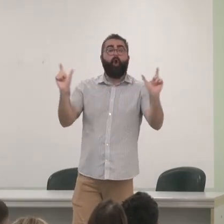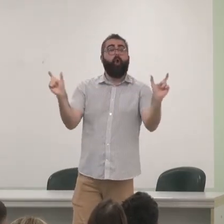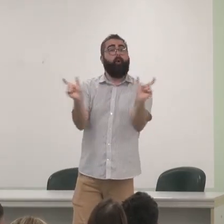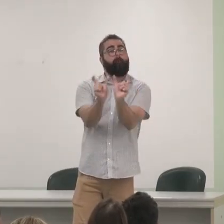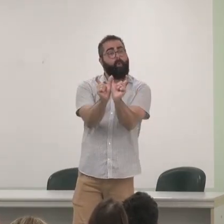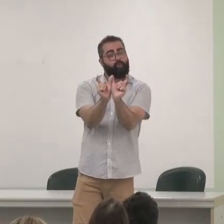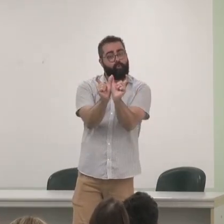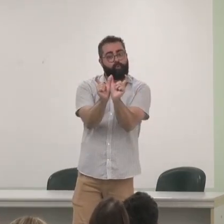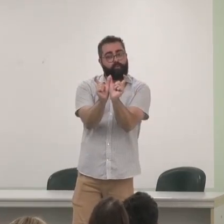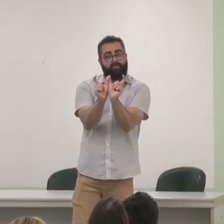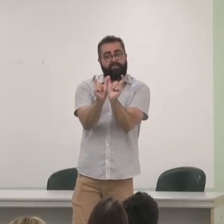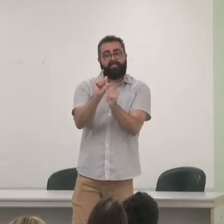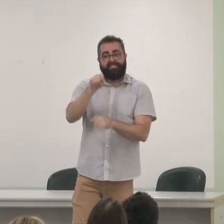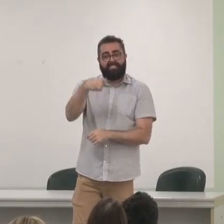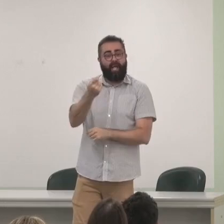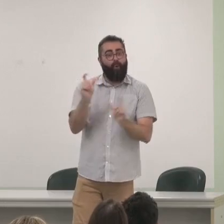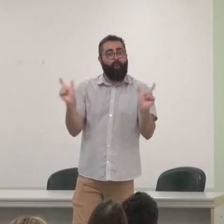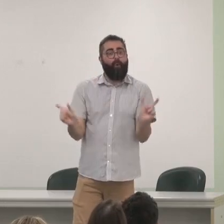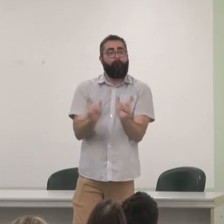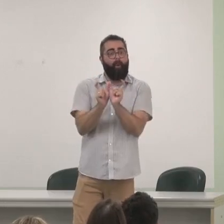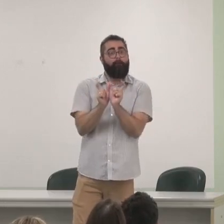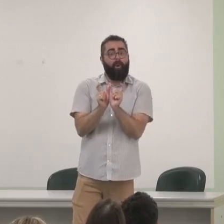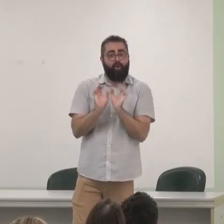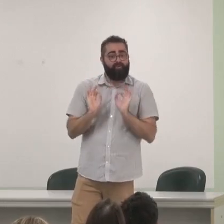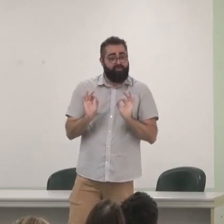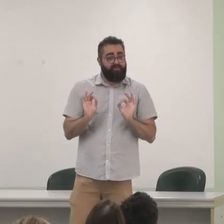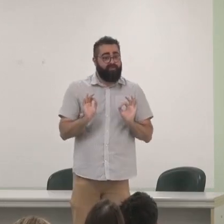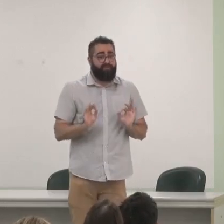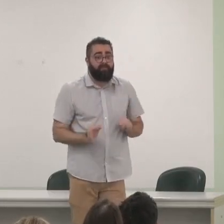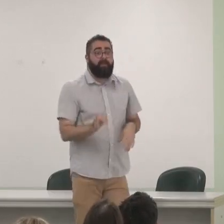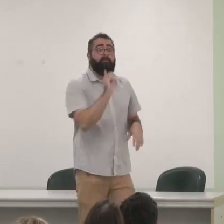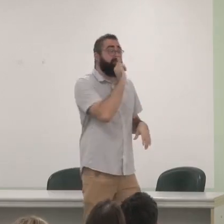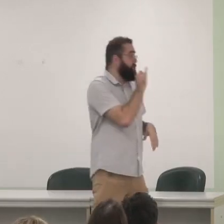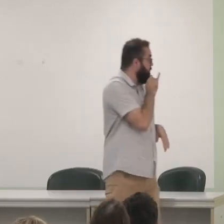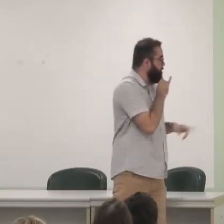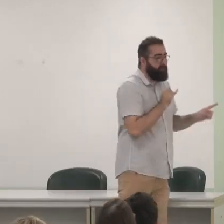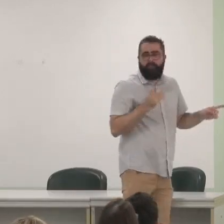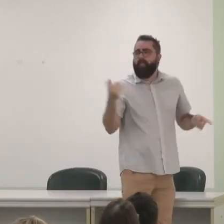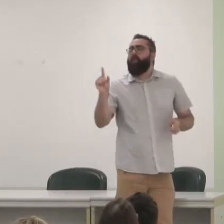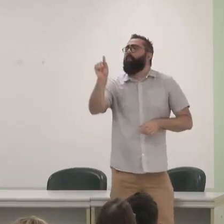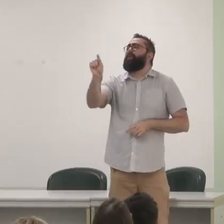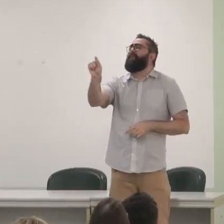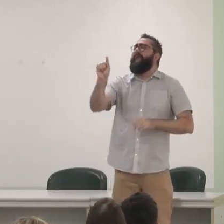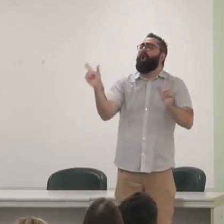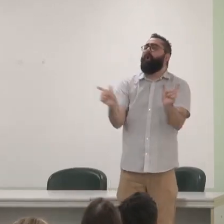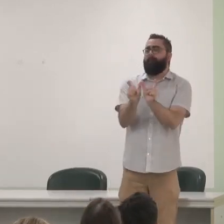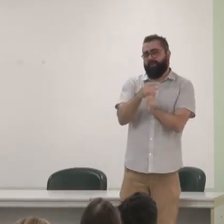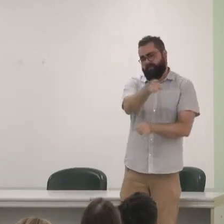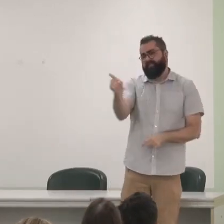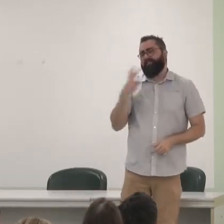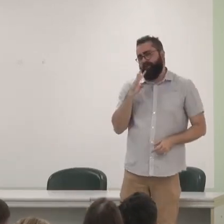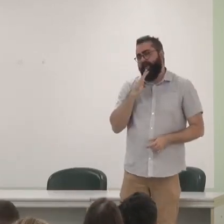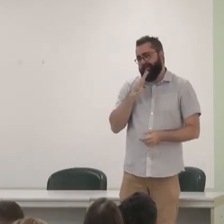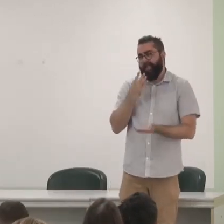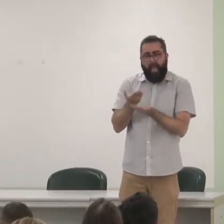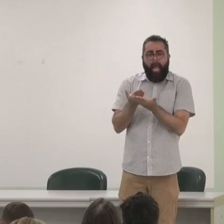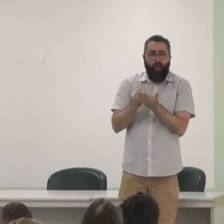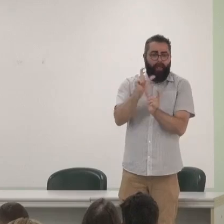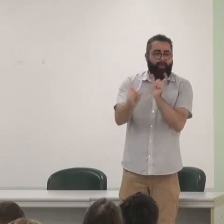E em cena, a gente tem muitos compostos. Então, vocês já sabem o que é